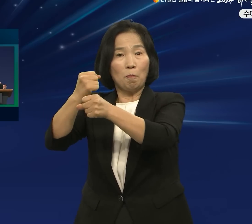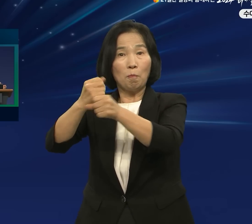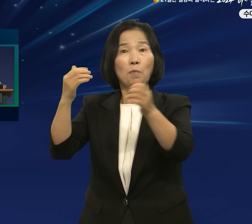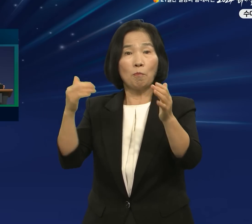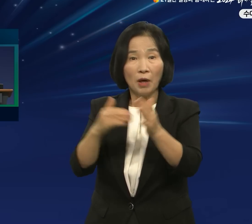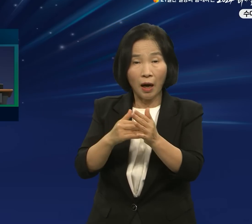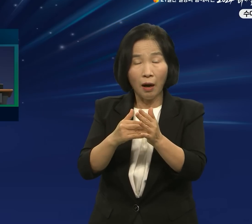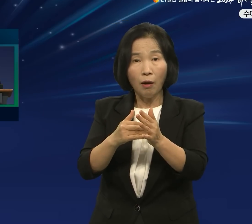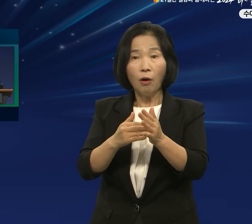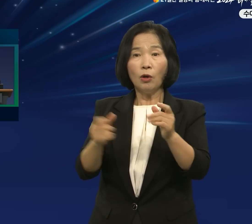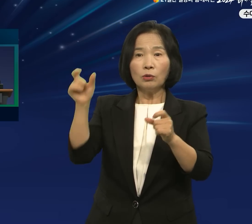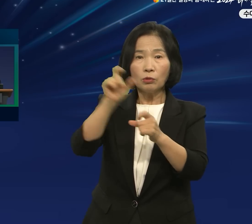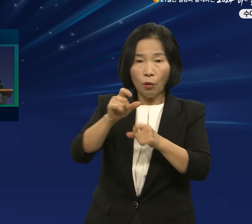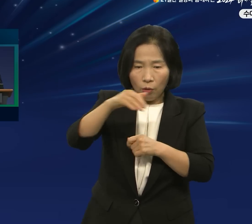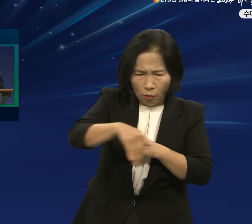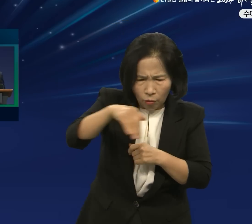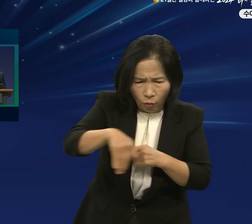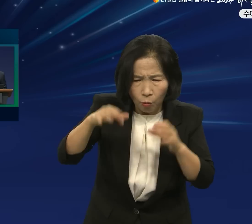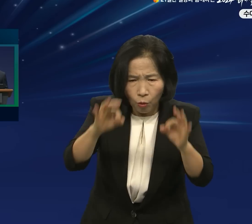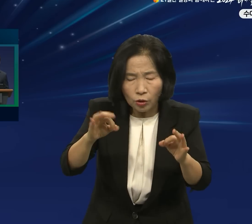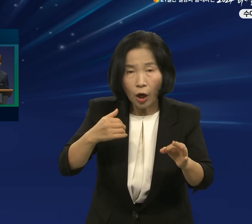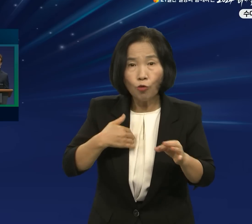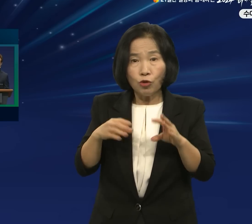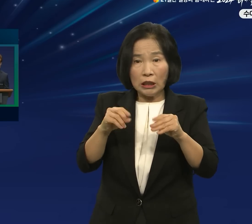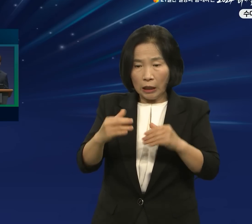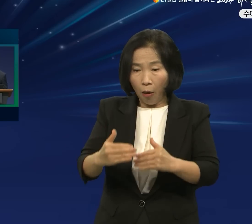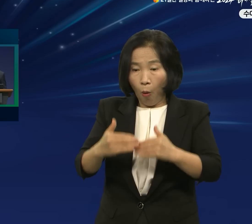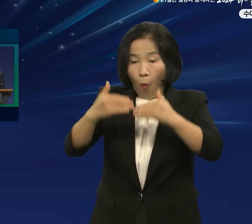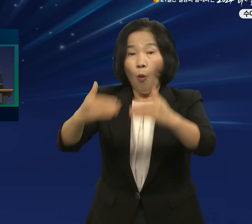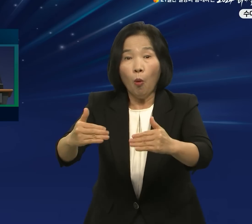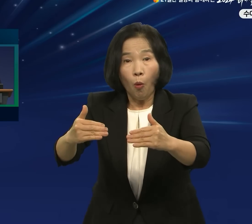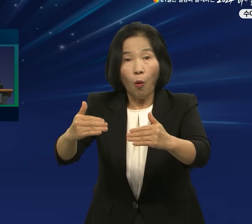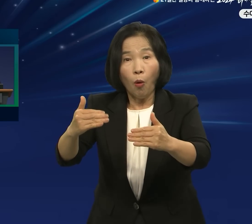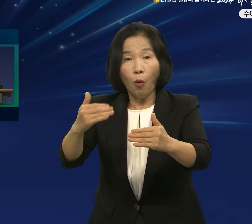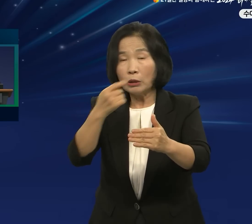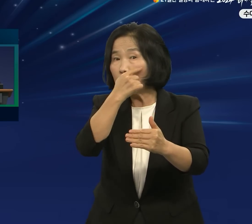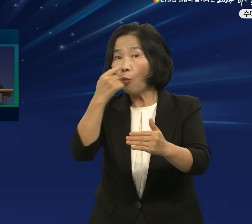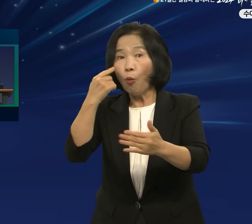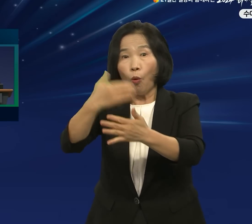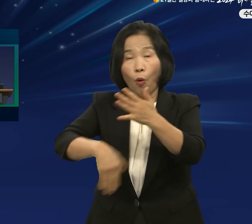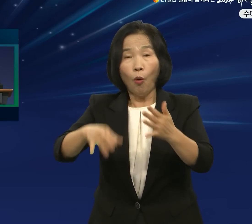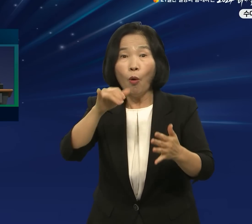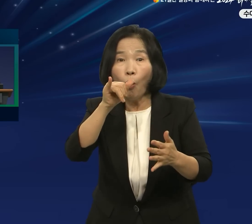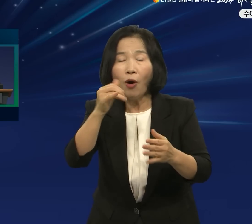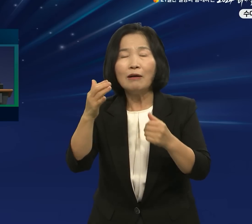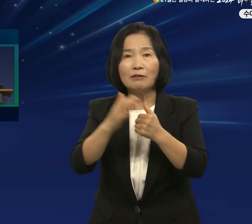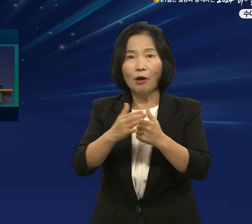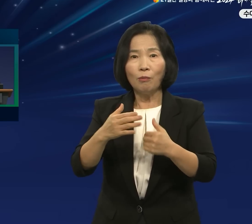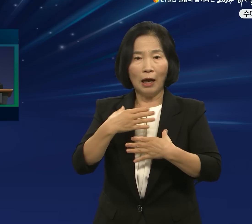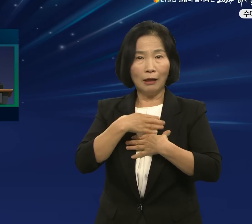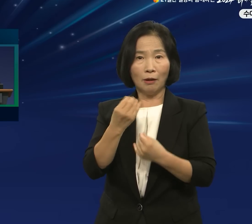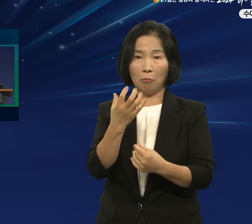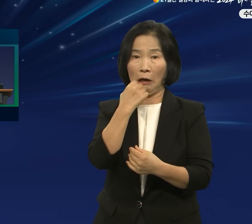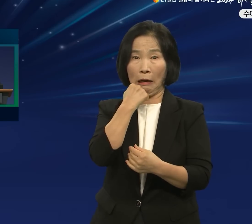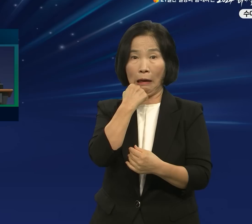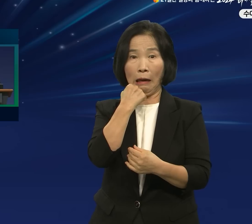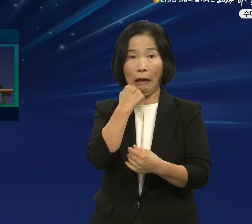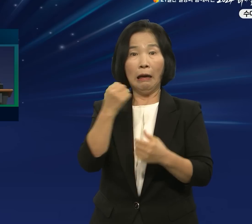더 넓어졌습니다. 교회를, 항아리 성도를 더 안전하게